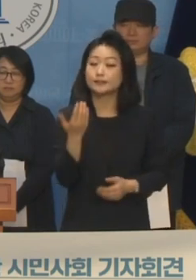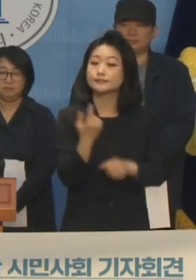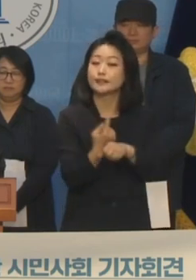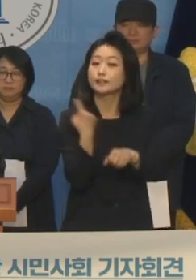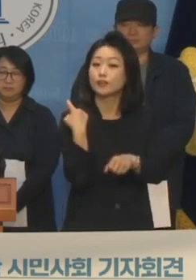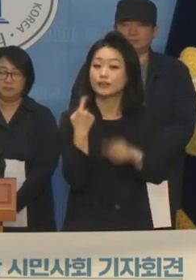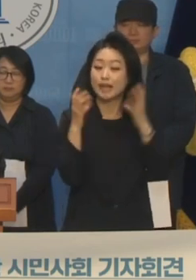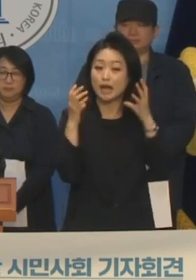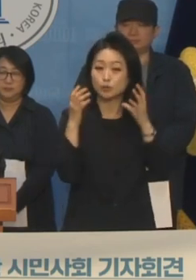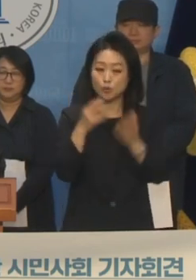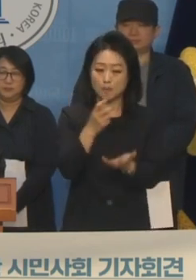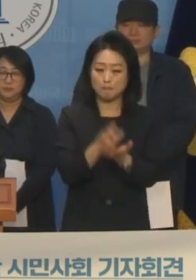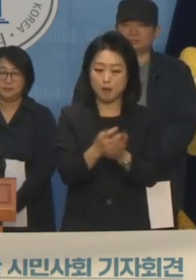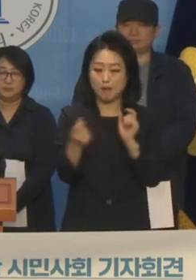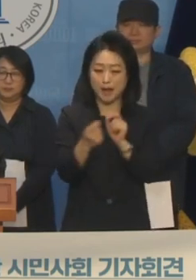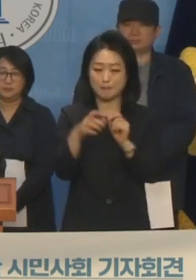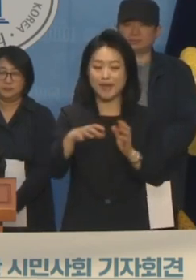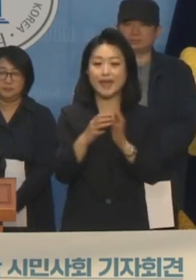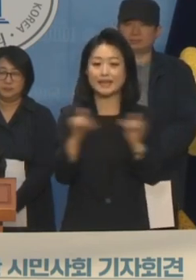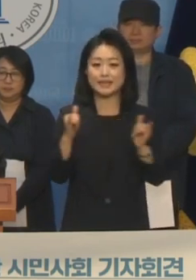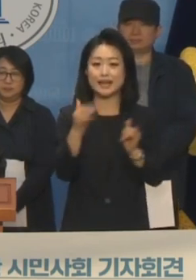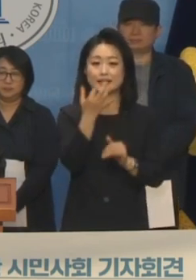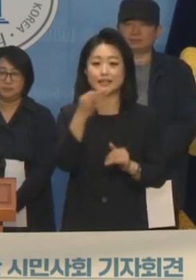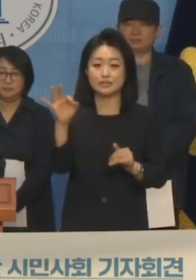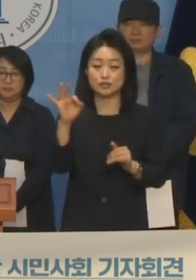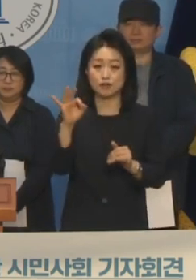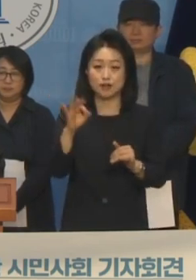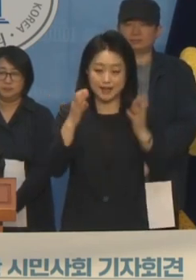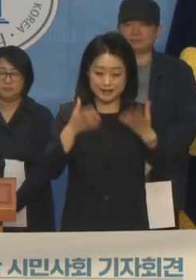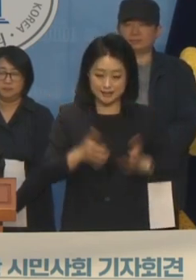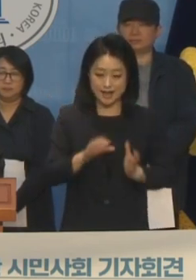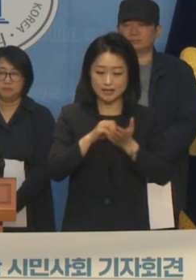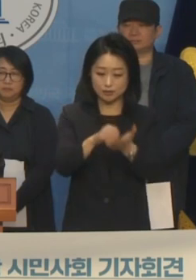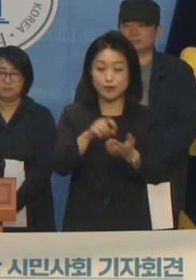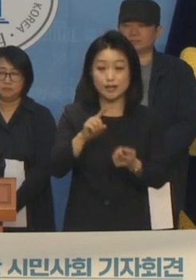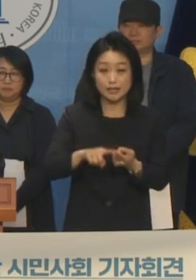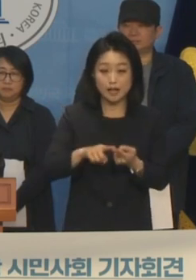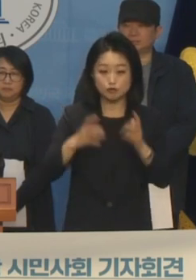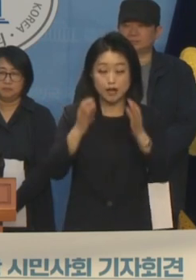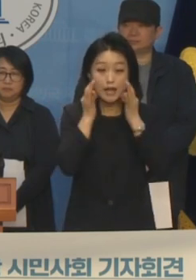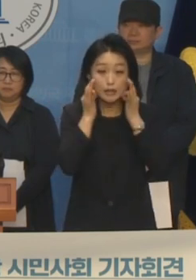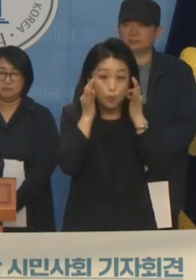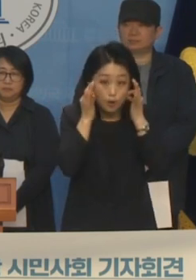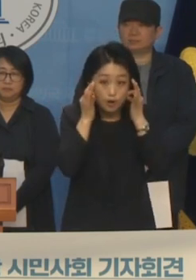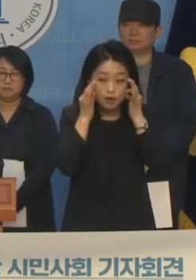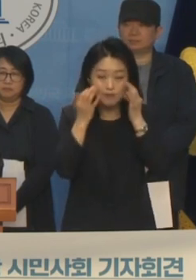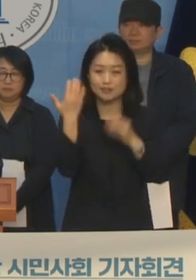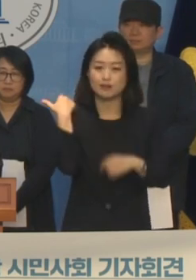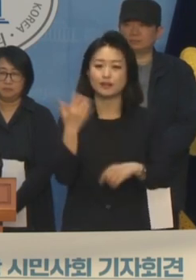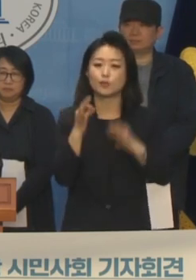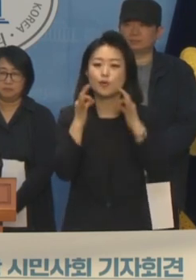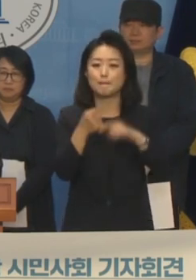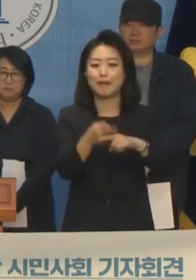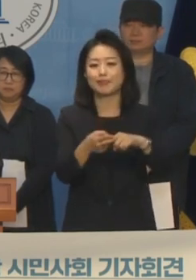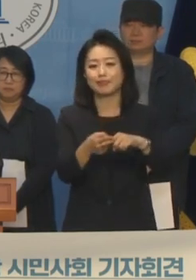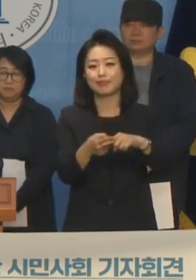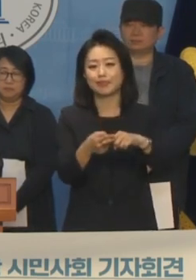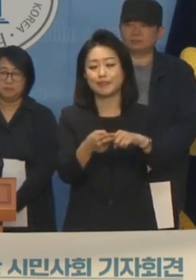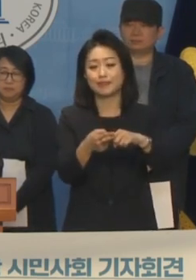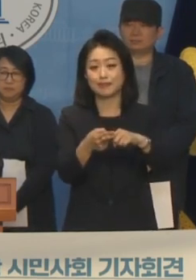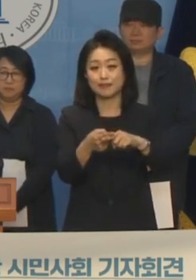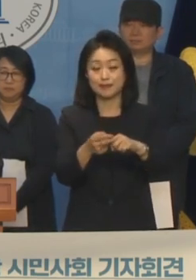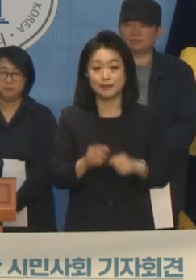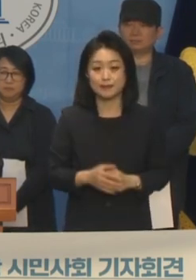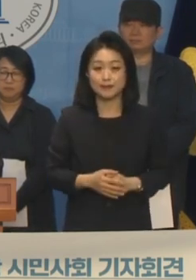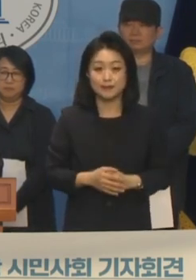지난해 아동을 법 앞에 인간으로 인정하기 위한 출생신고를 둘러싼 국가의 노력은 반쪽짜리입니다.